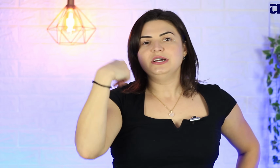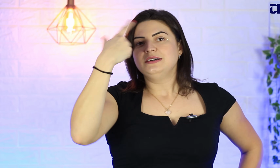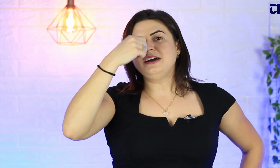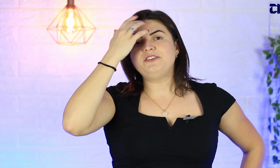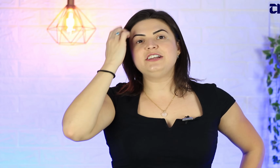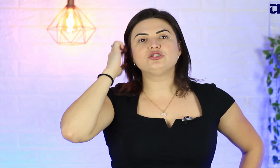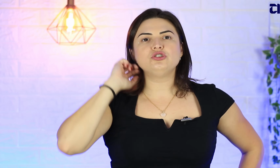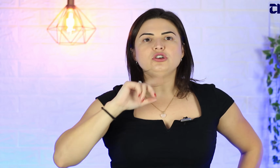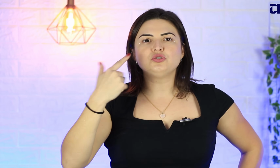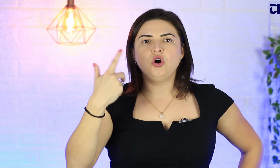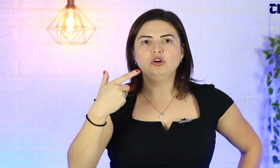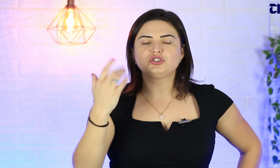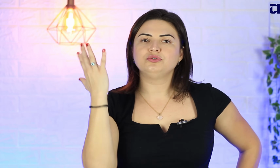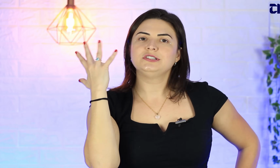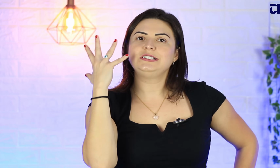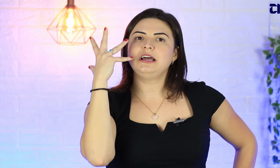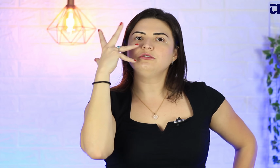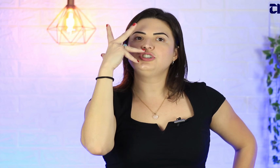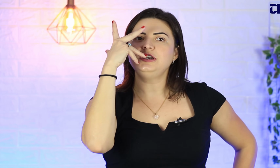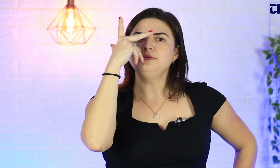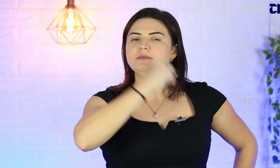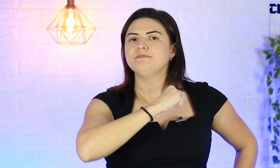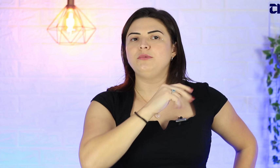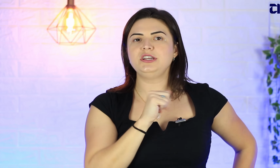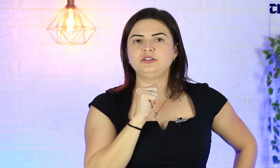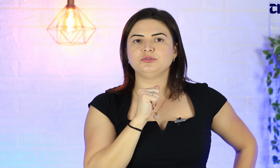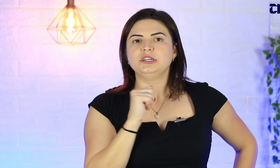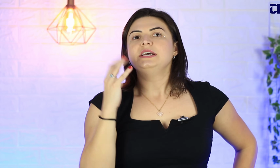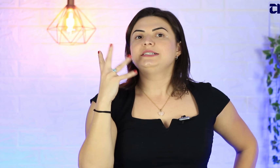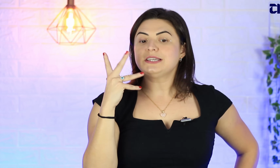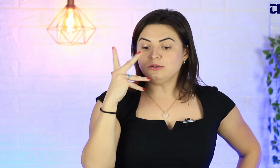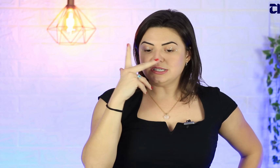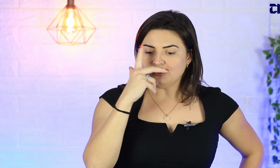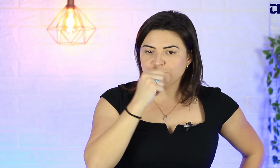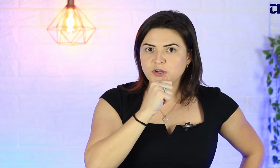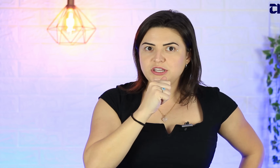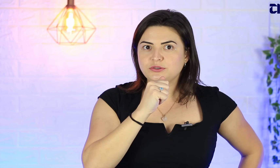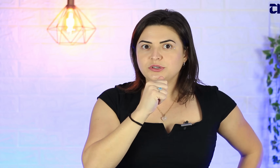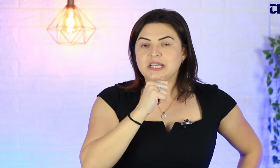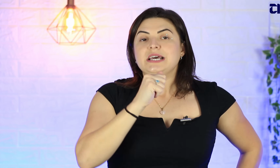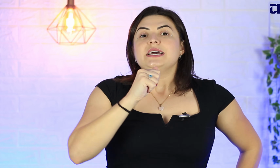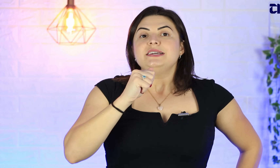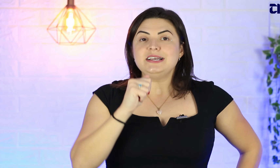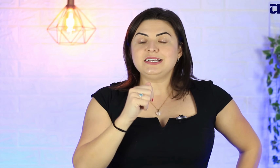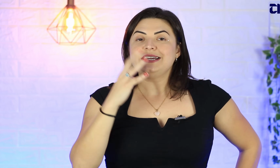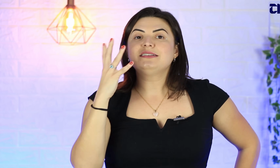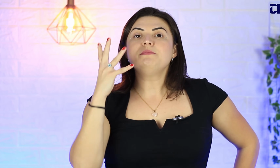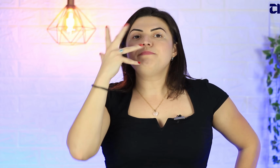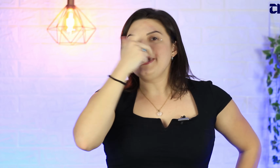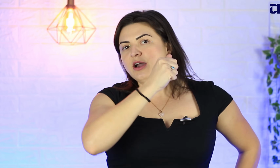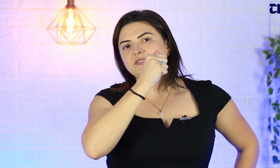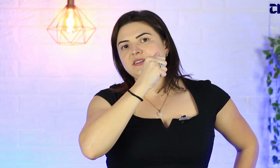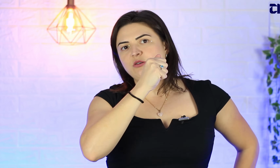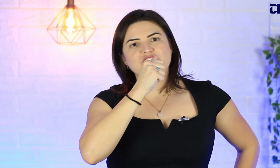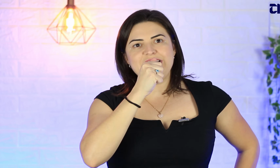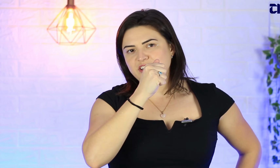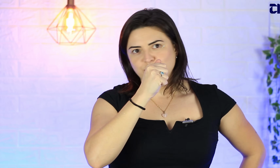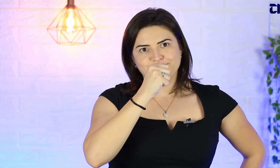na frente do nosso rosto. Sinal de bonito. Isso aqui é o sinal de bonito. E esse aqui também é o sinal de lindo.